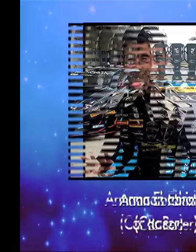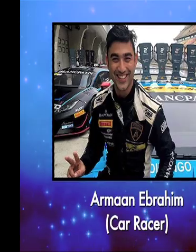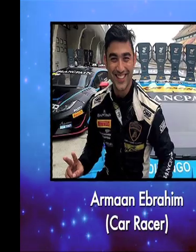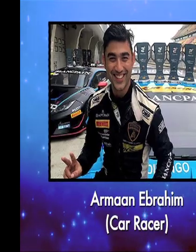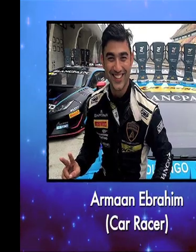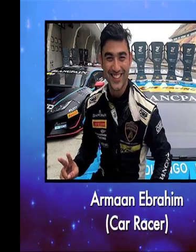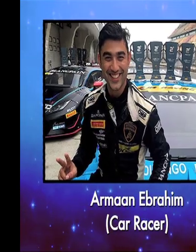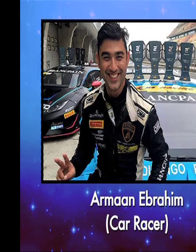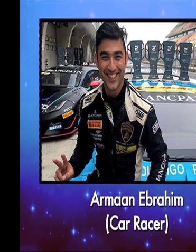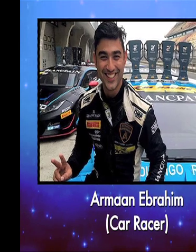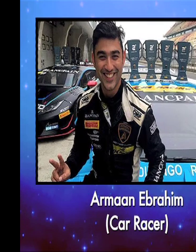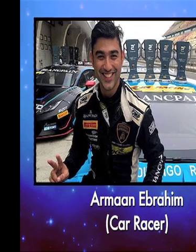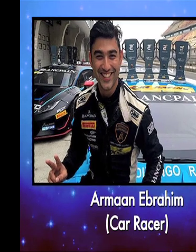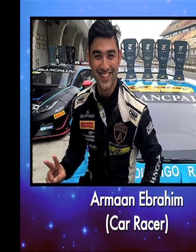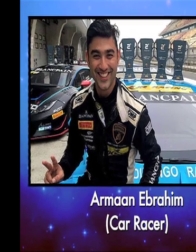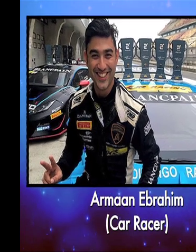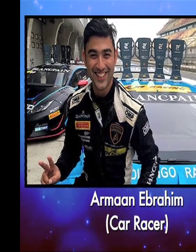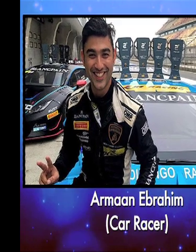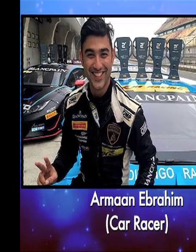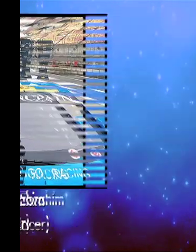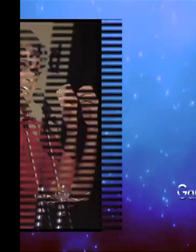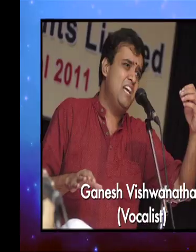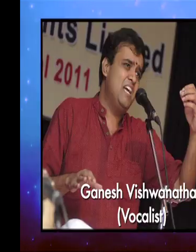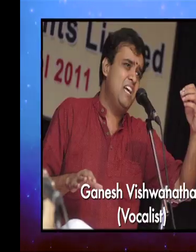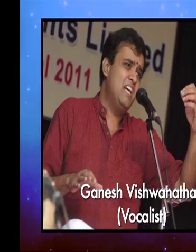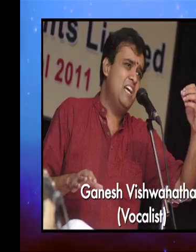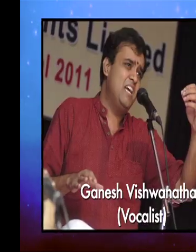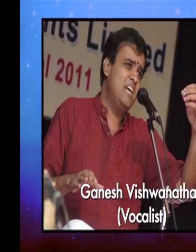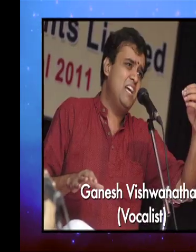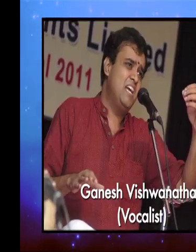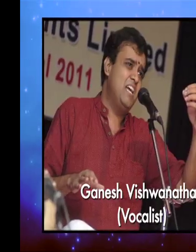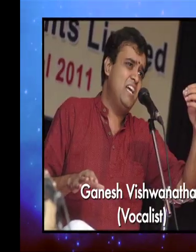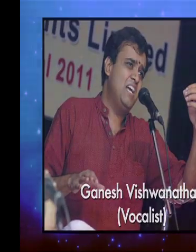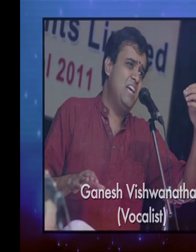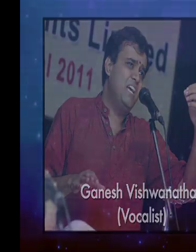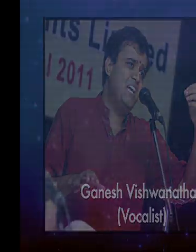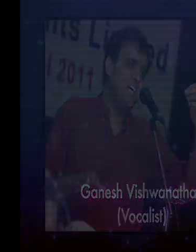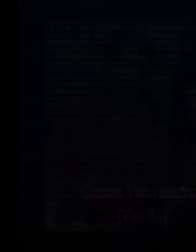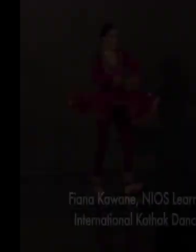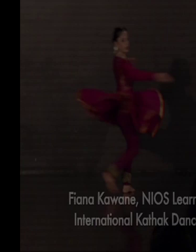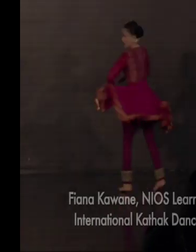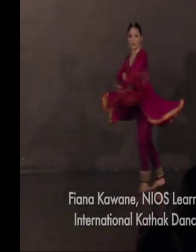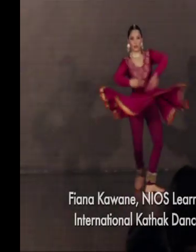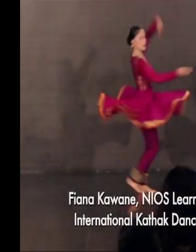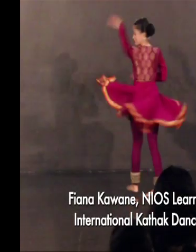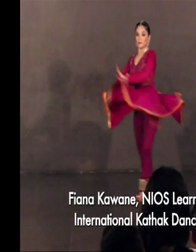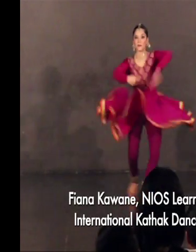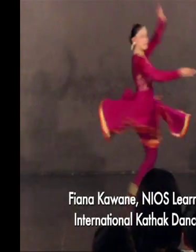कार रेसर अरमान इब्राहिम, वोकलिस्ट गणेश विश्वनाथन और बहुत से